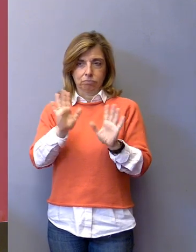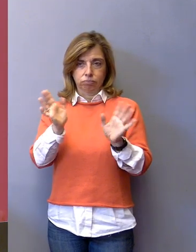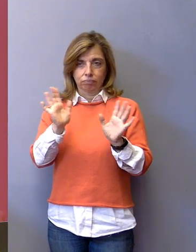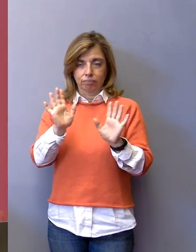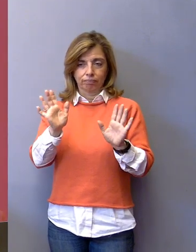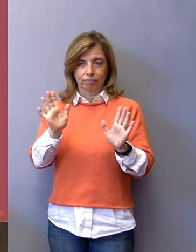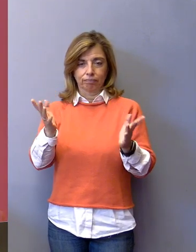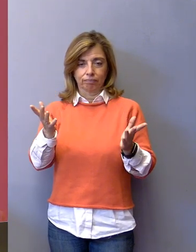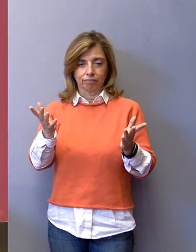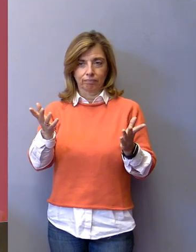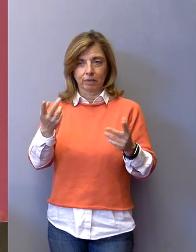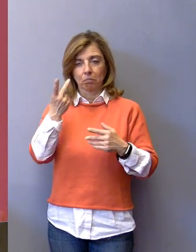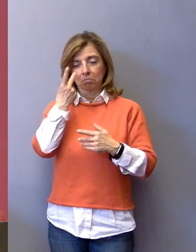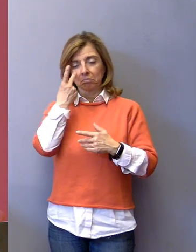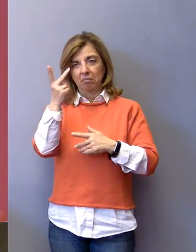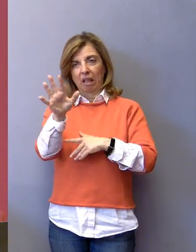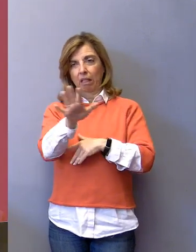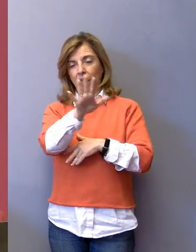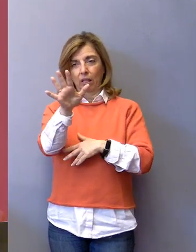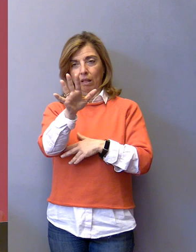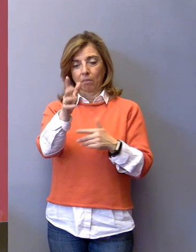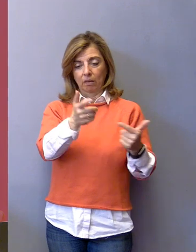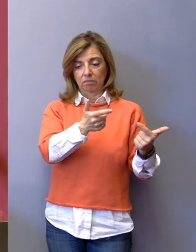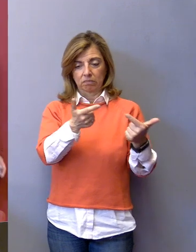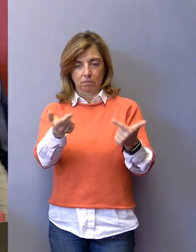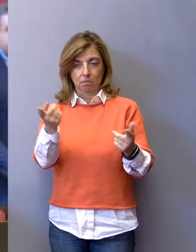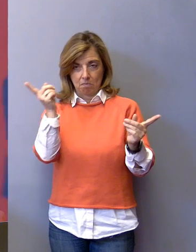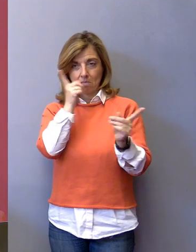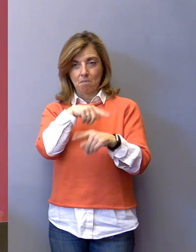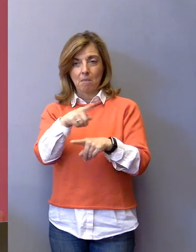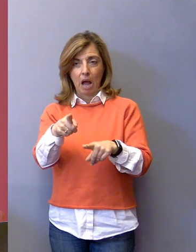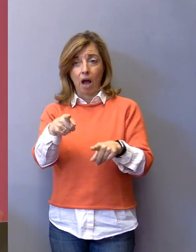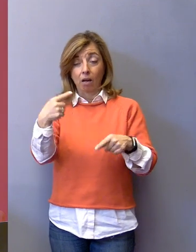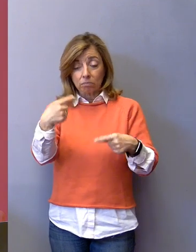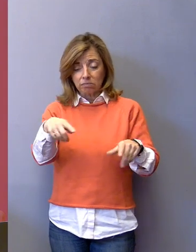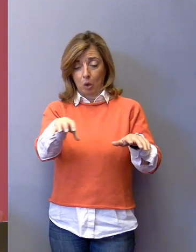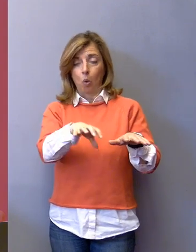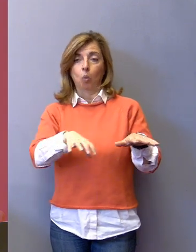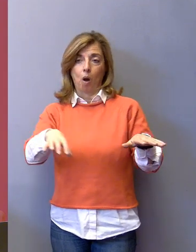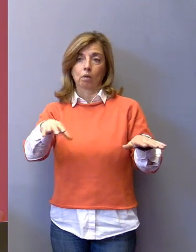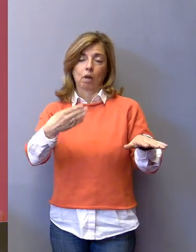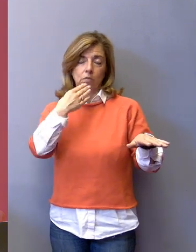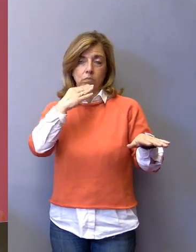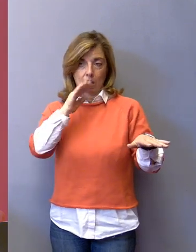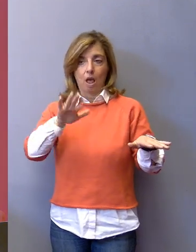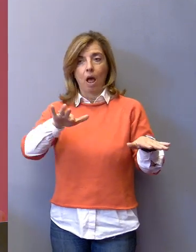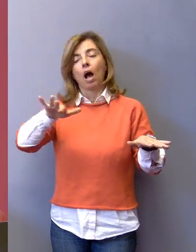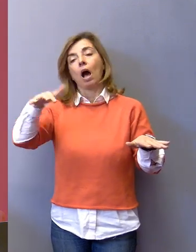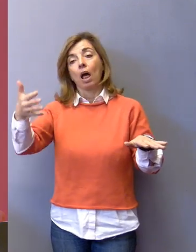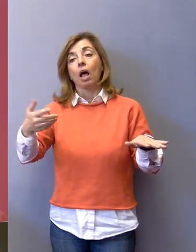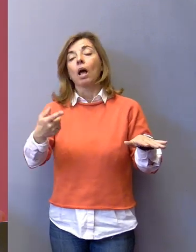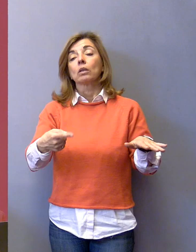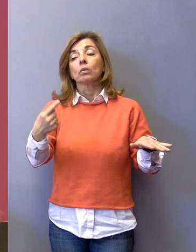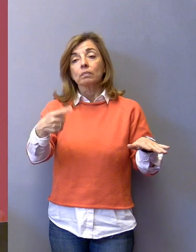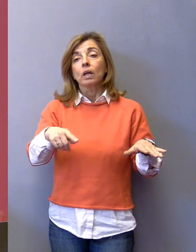portava una brutta immagine a un quartiere che merita ben altro e quindi impegno da parte